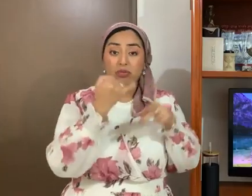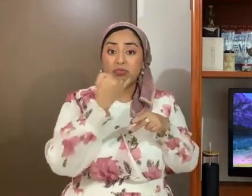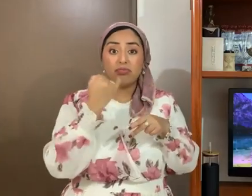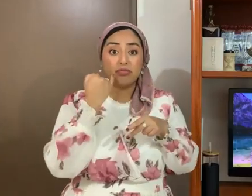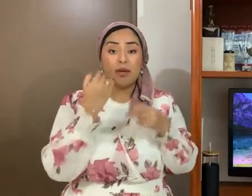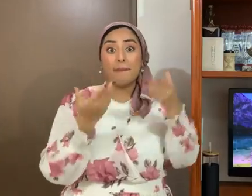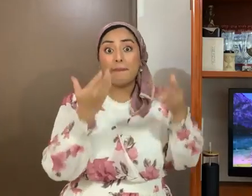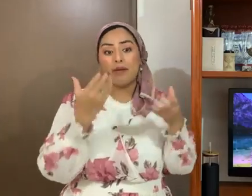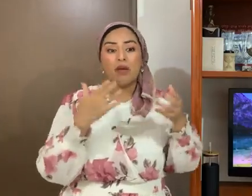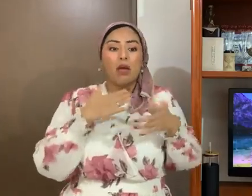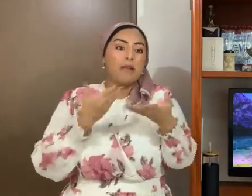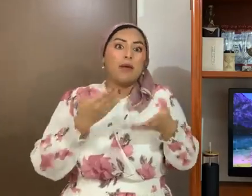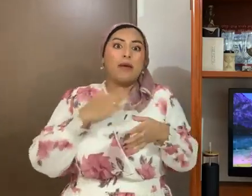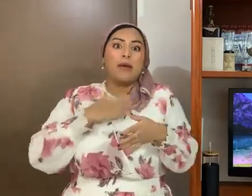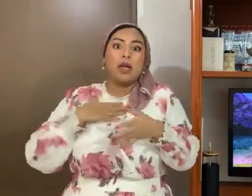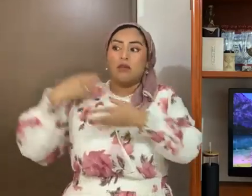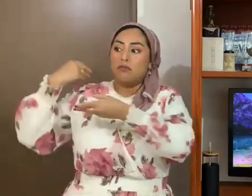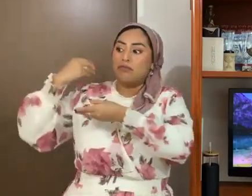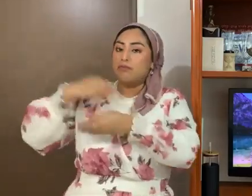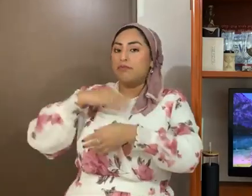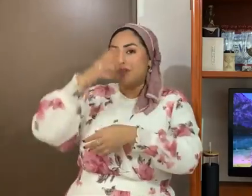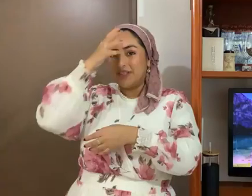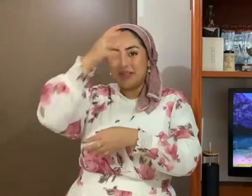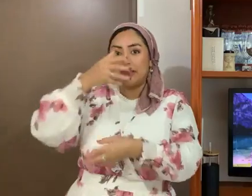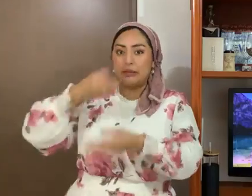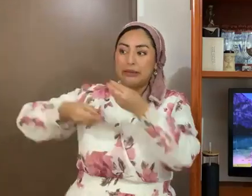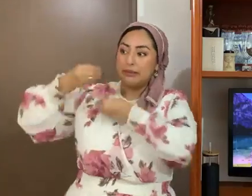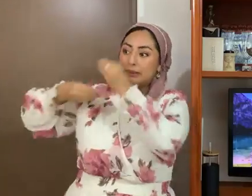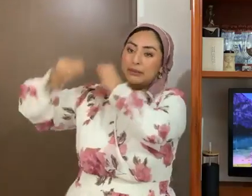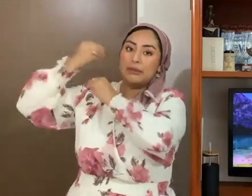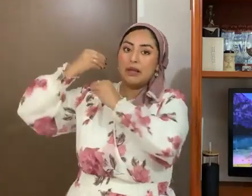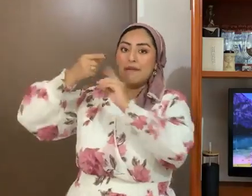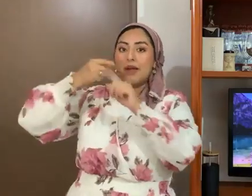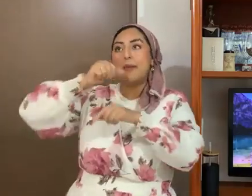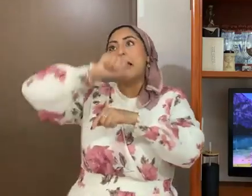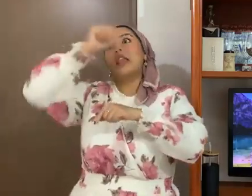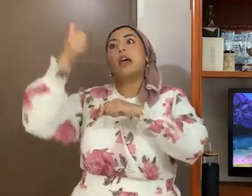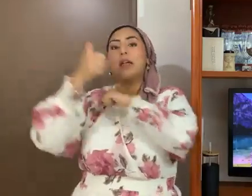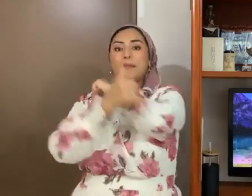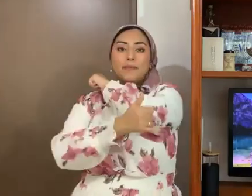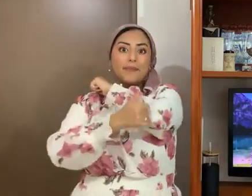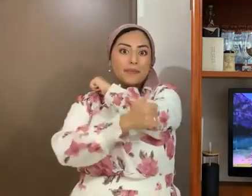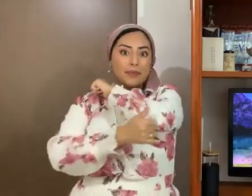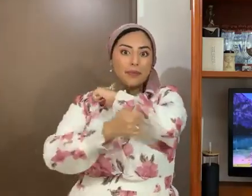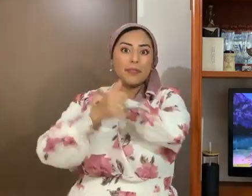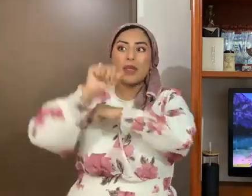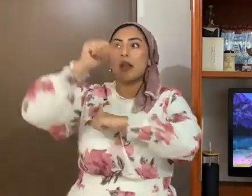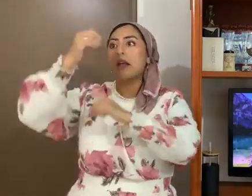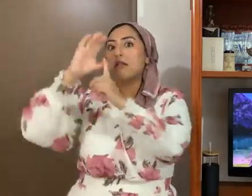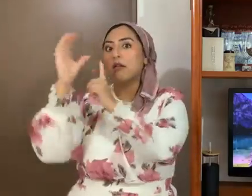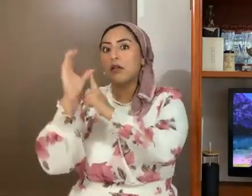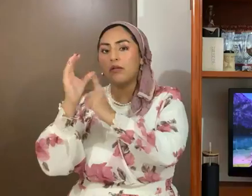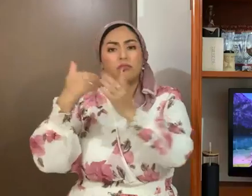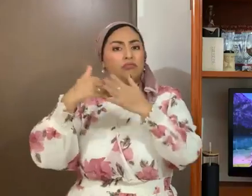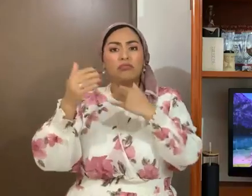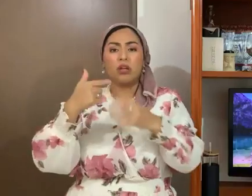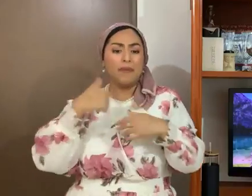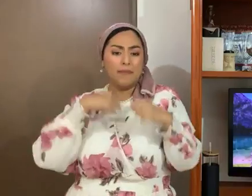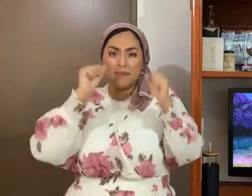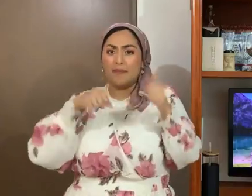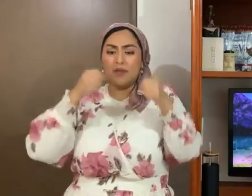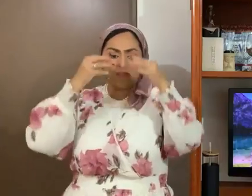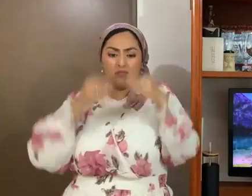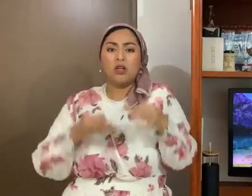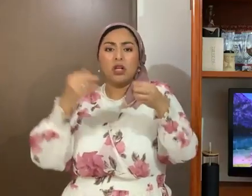mejor yo tenga ascendencia, es decir, mis padres, mis abuelos hayan sido de otra nación o de otra cultura, yo me debo